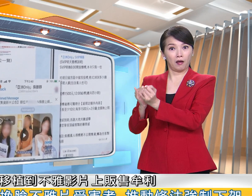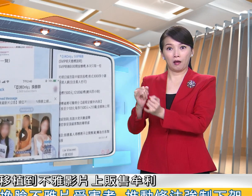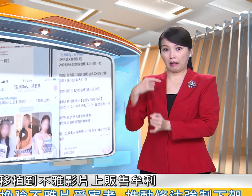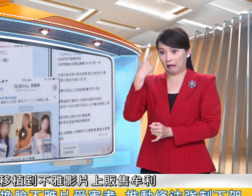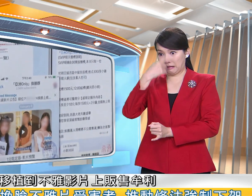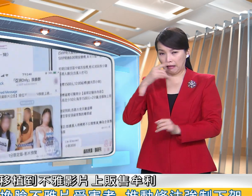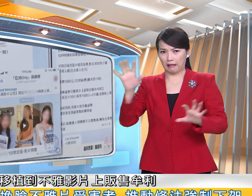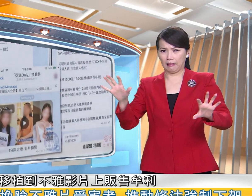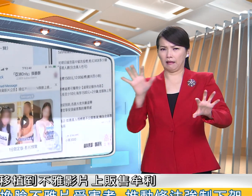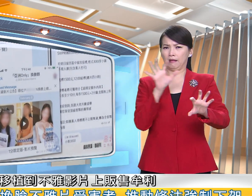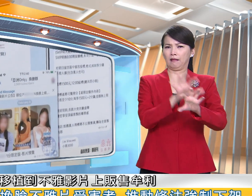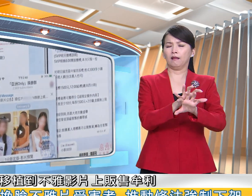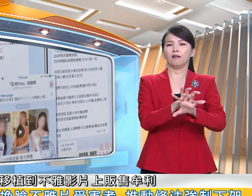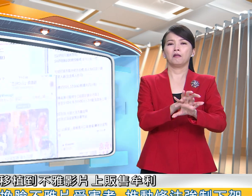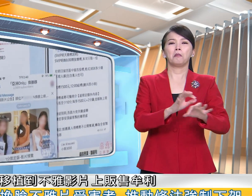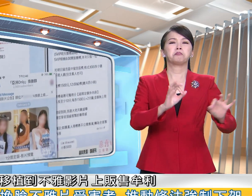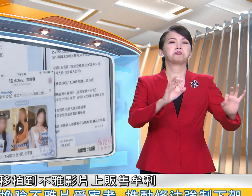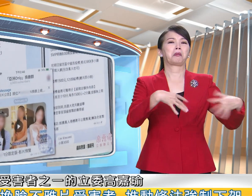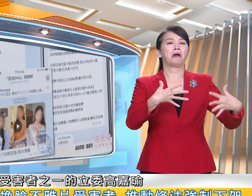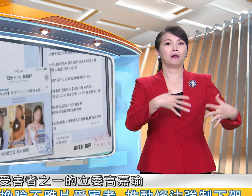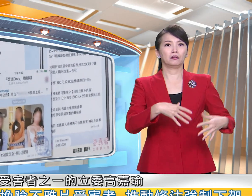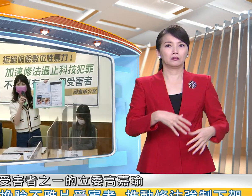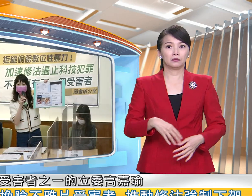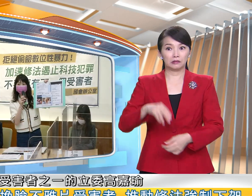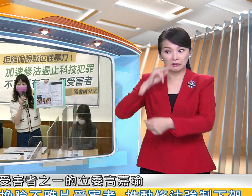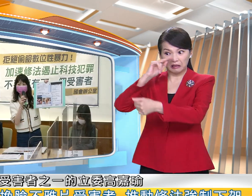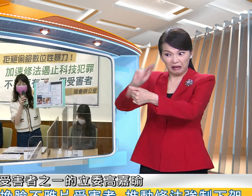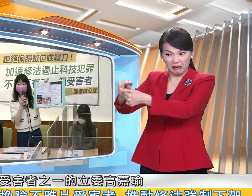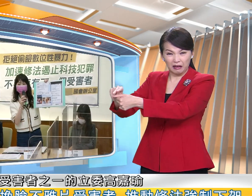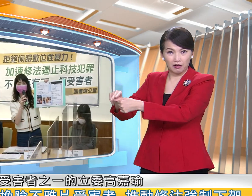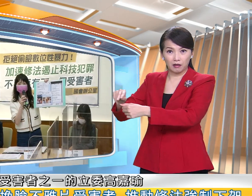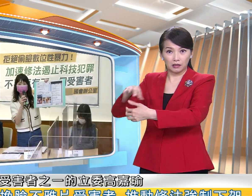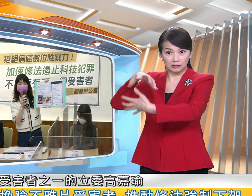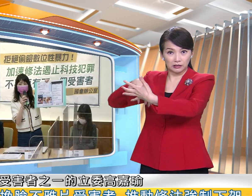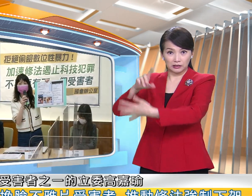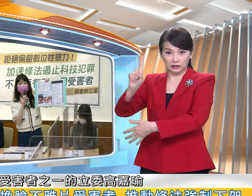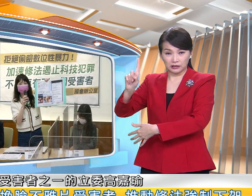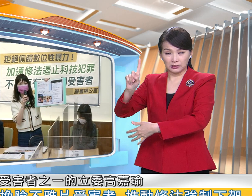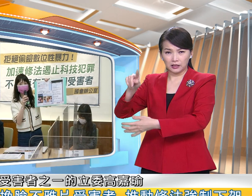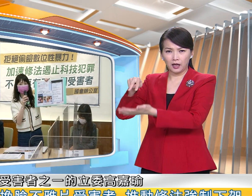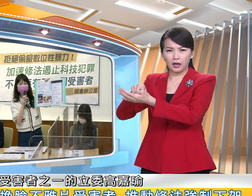上贩售牟利。而受害者之一的立委高嘉瑜表